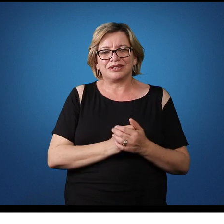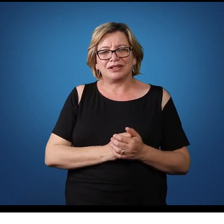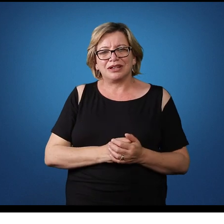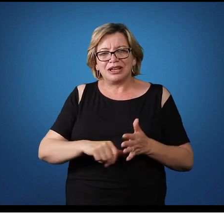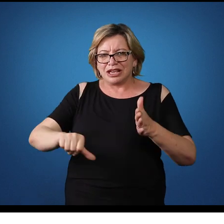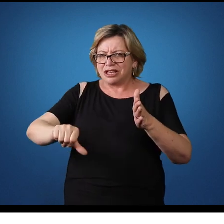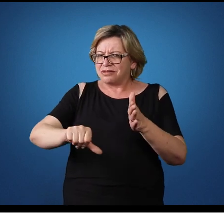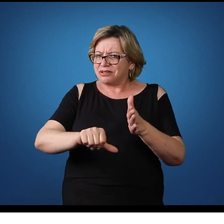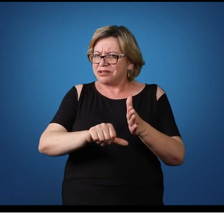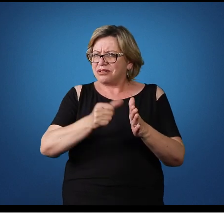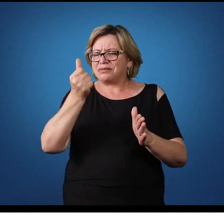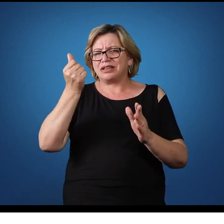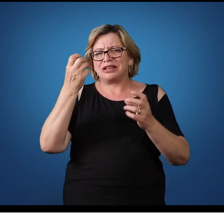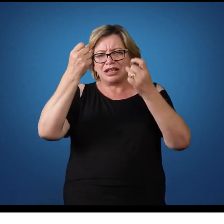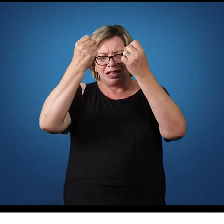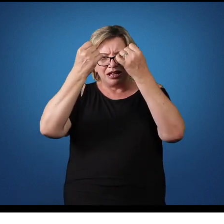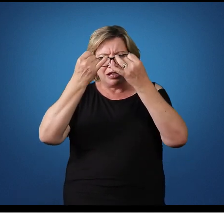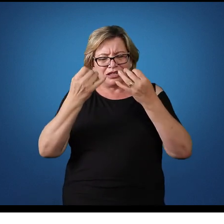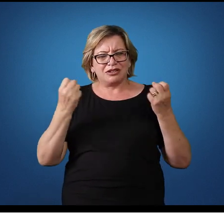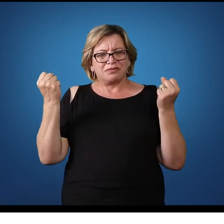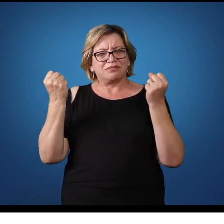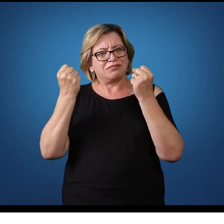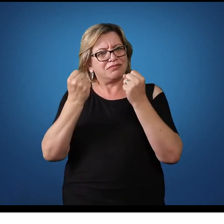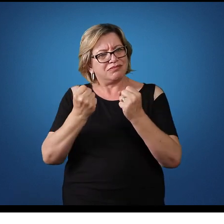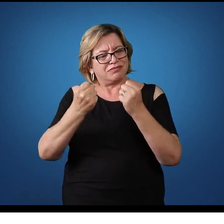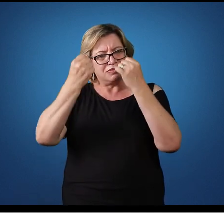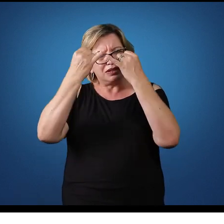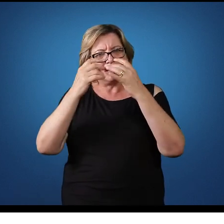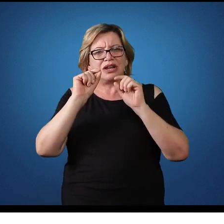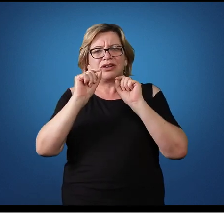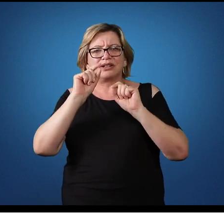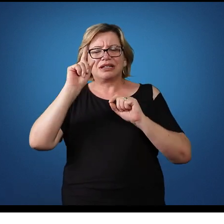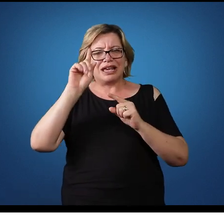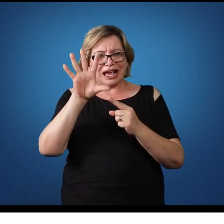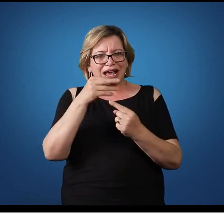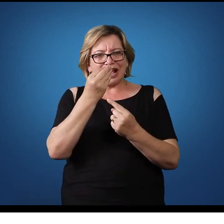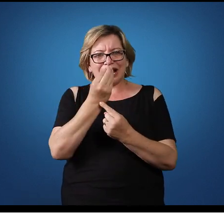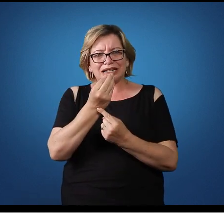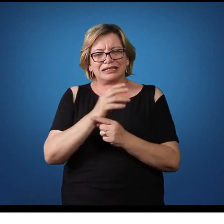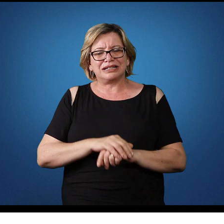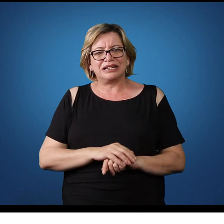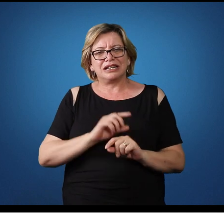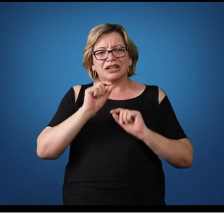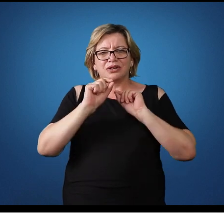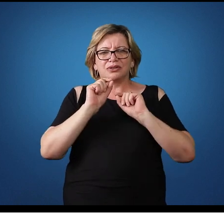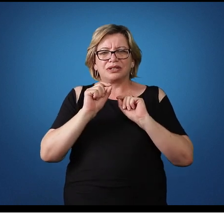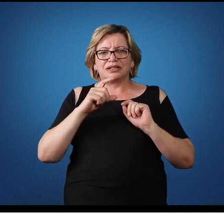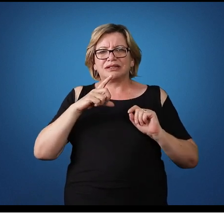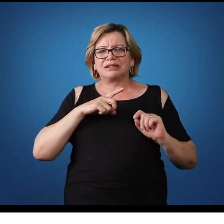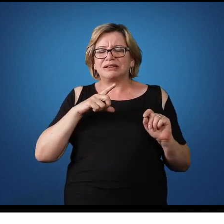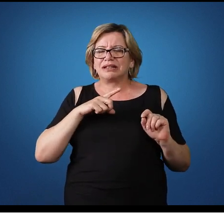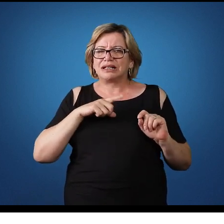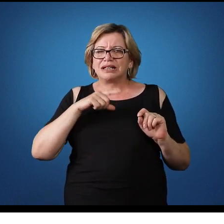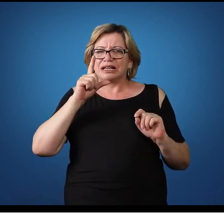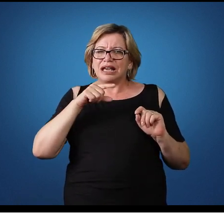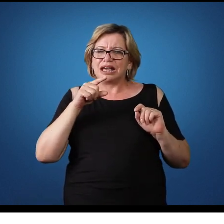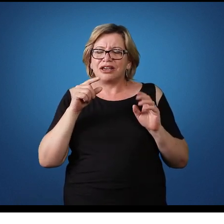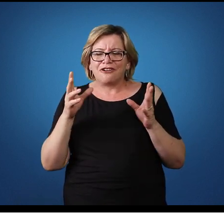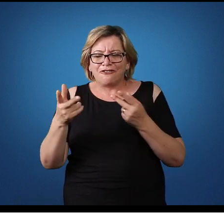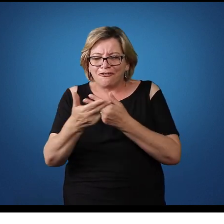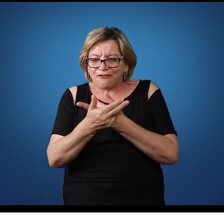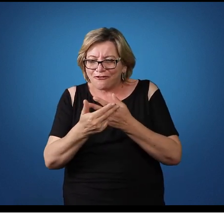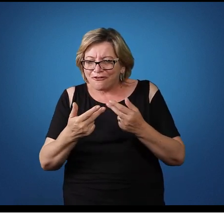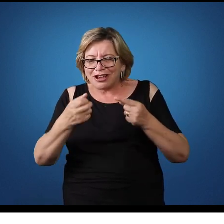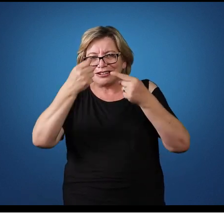primeiro tipo de definição que busca dizer para nós o que é arte é o que a gente chama de uma definição ou um conjunto